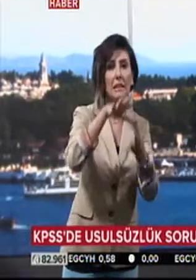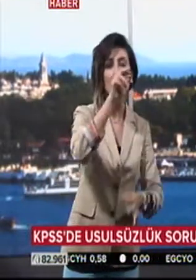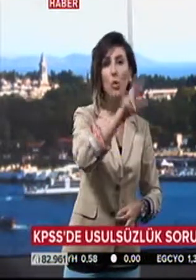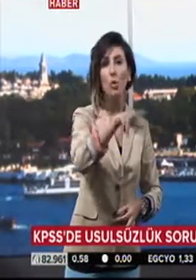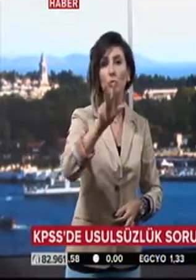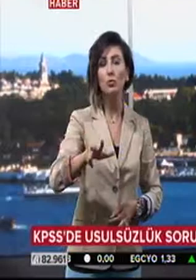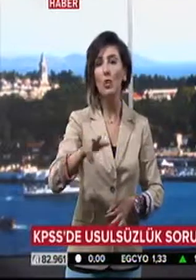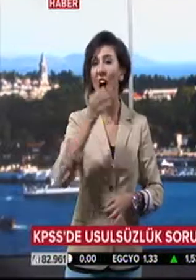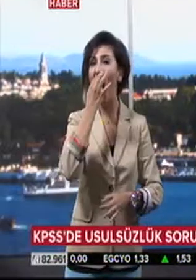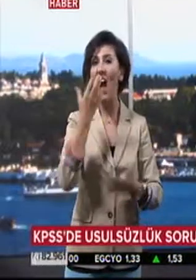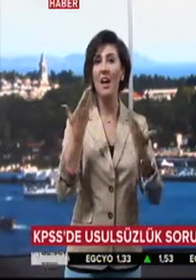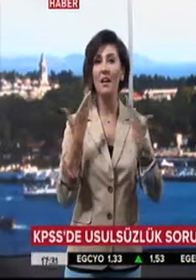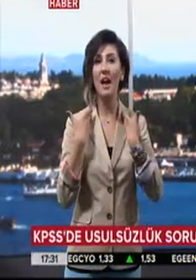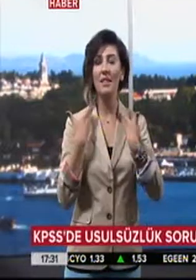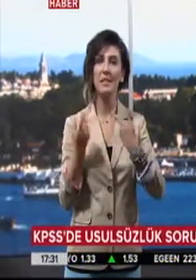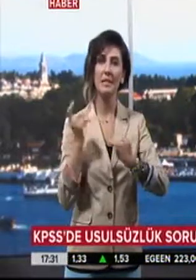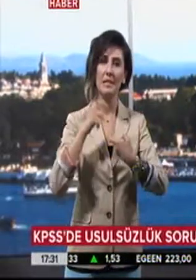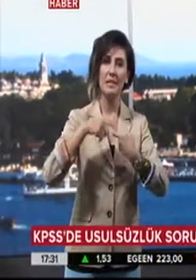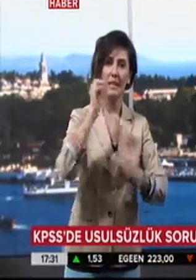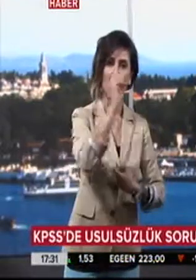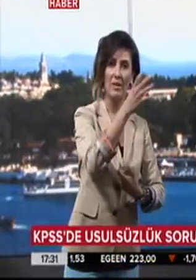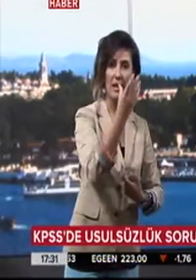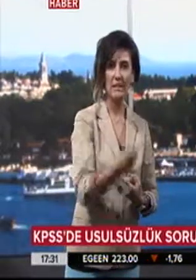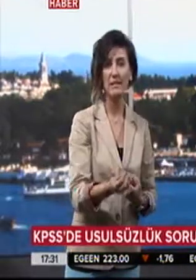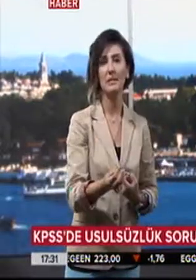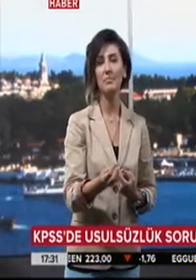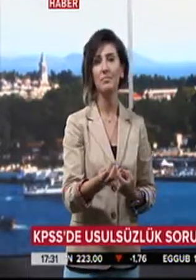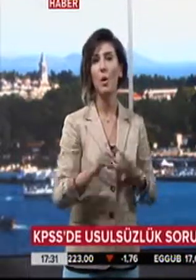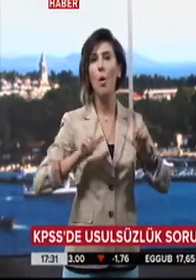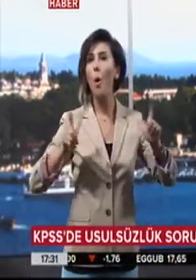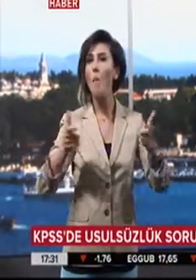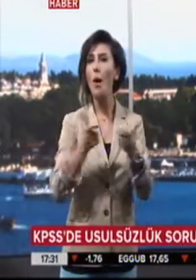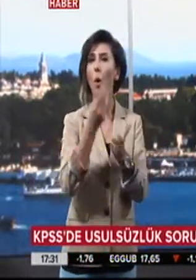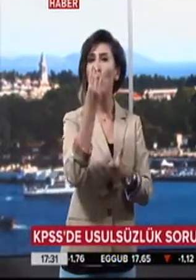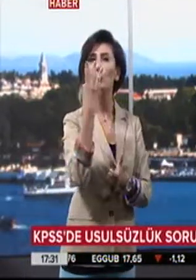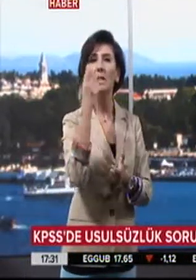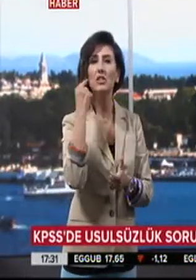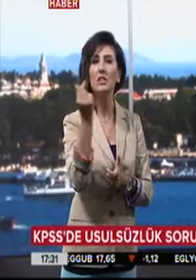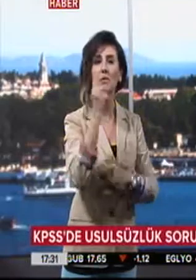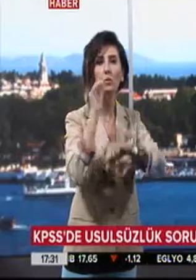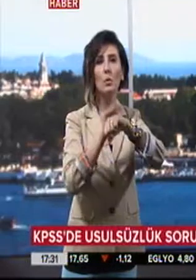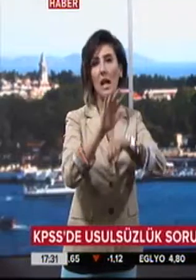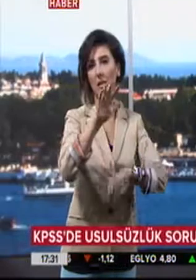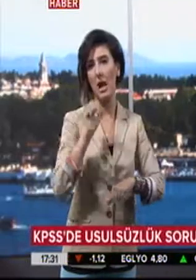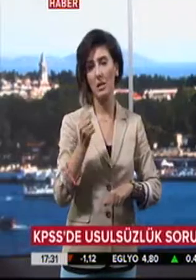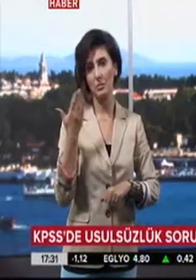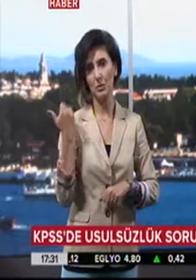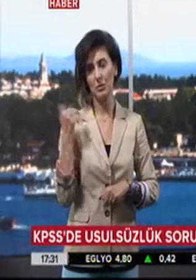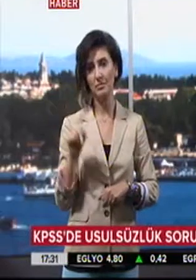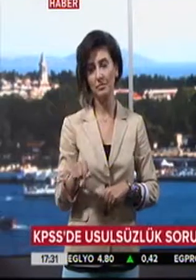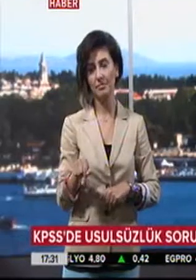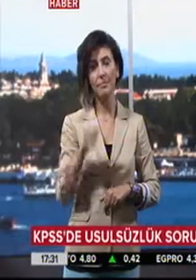zanlılardan 33'ü Ankara Adliyesi'ne sevk edildi. Operasyonda 35 kişi gözaltına